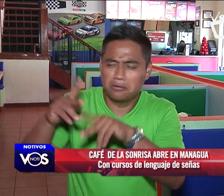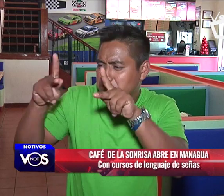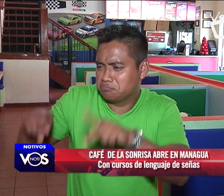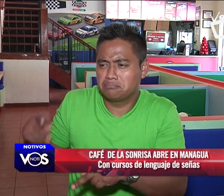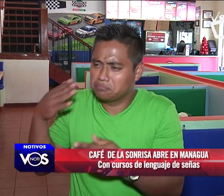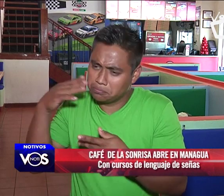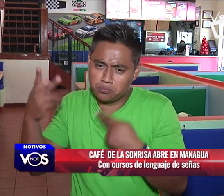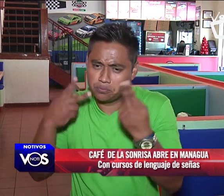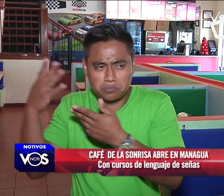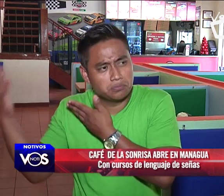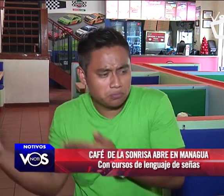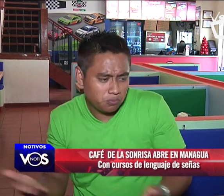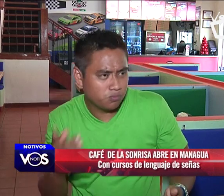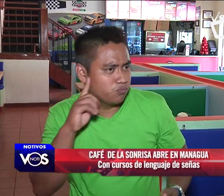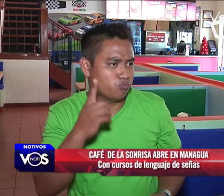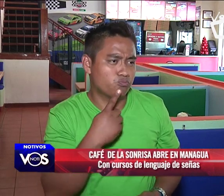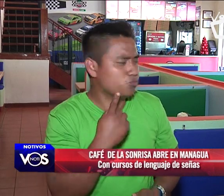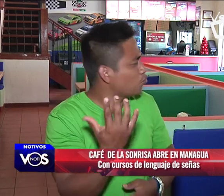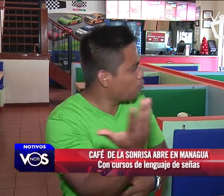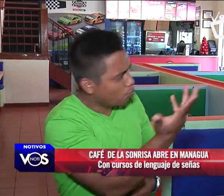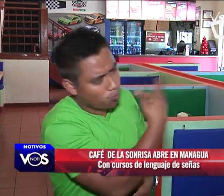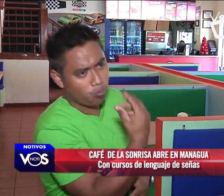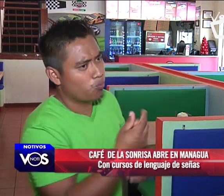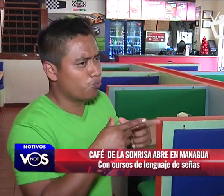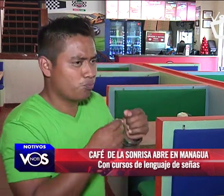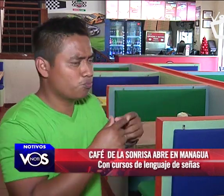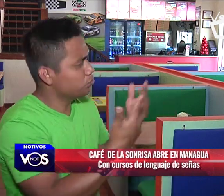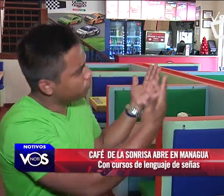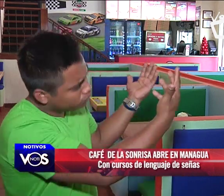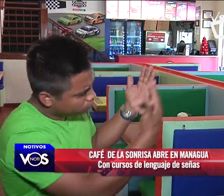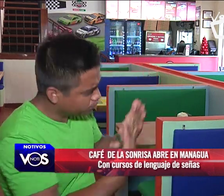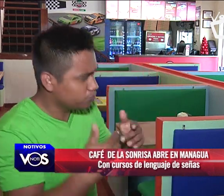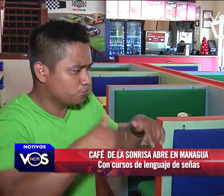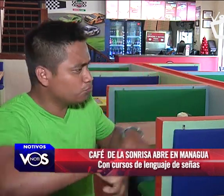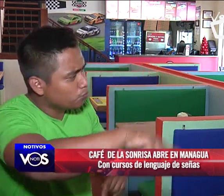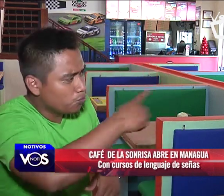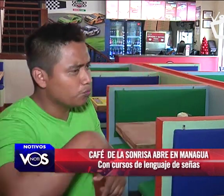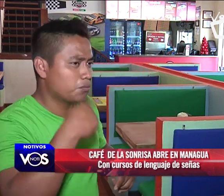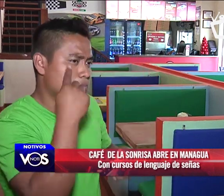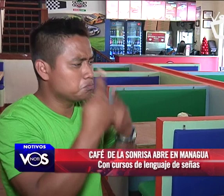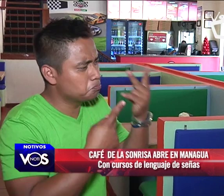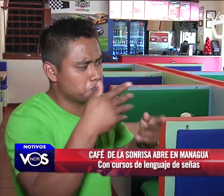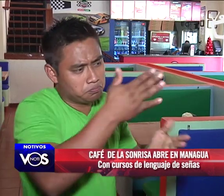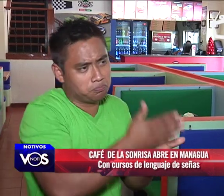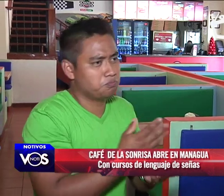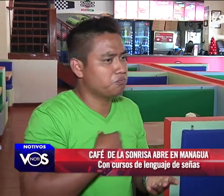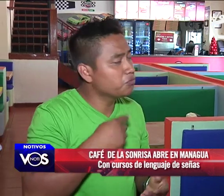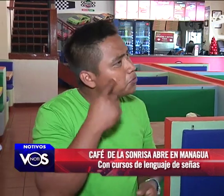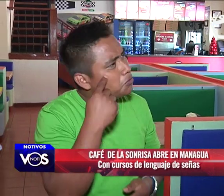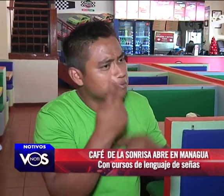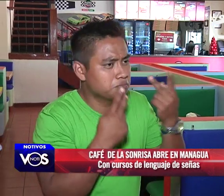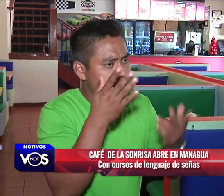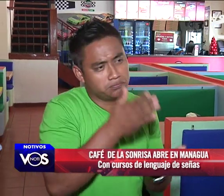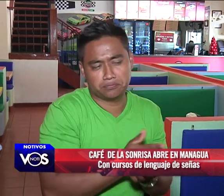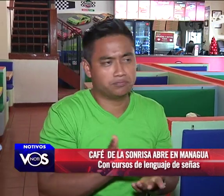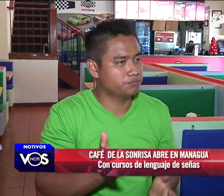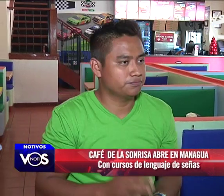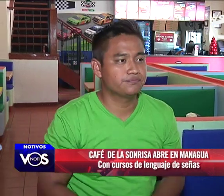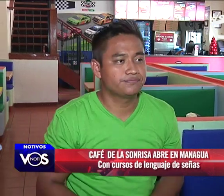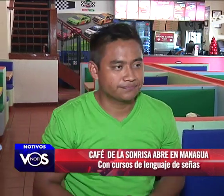bonito. Las personas, dice que no escuchan, las personas sordas. Entonces nosotros que sean bienvenidas a